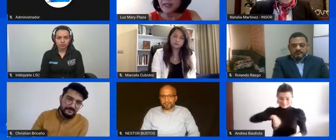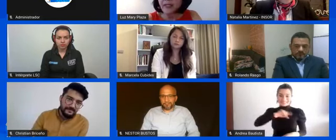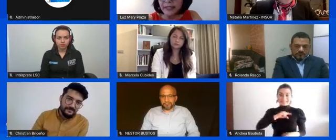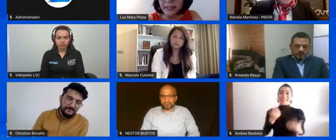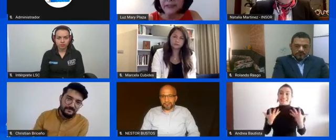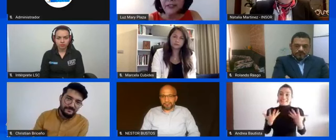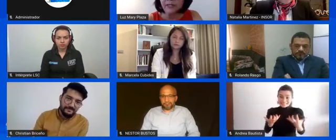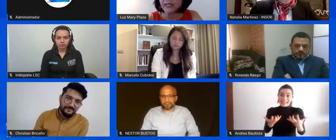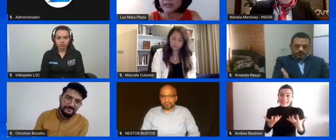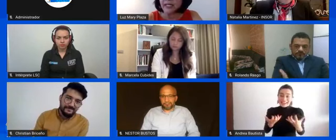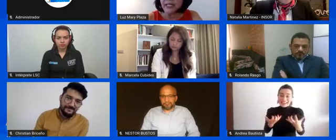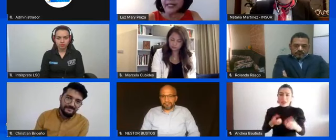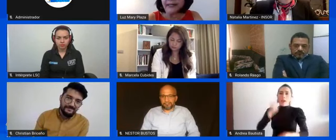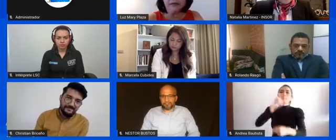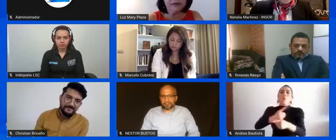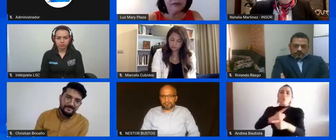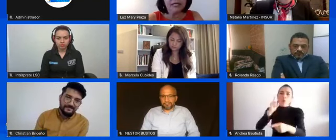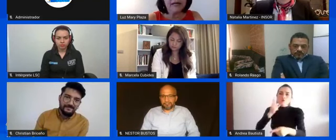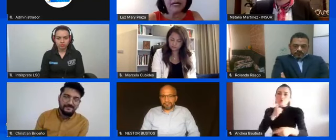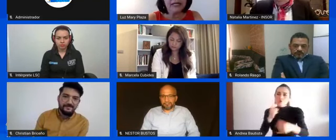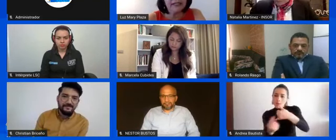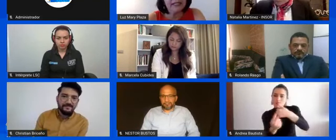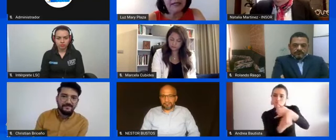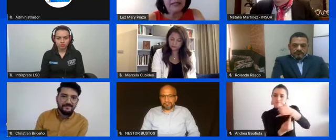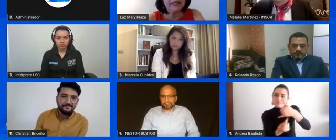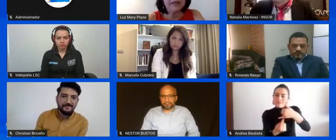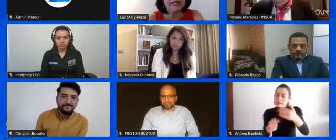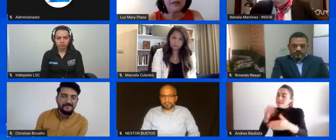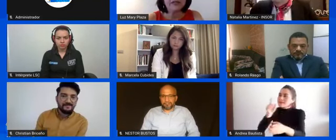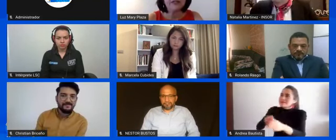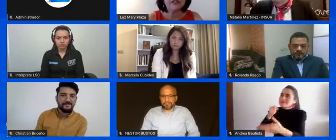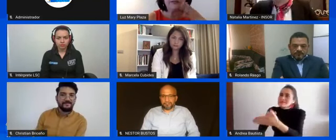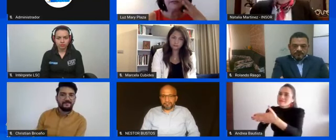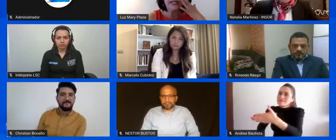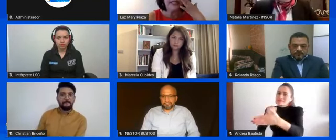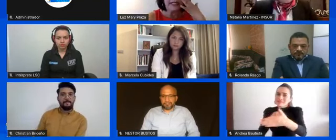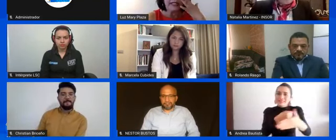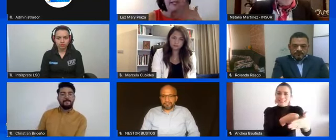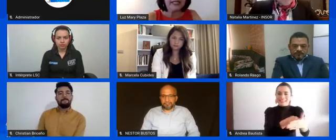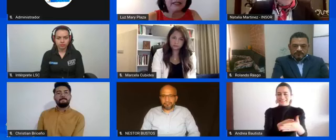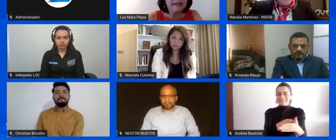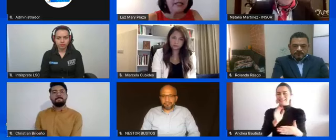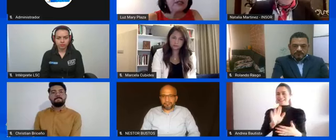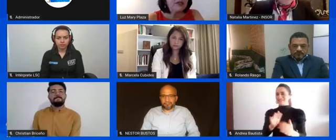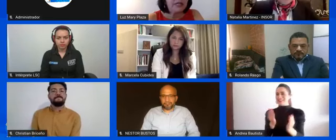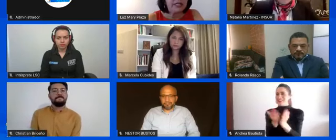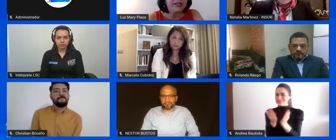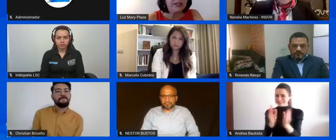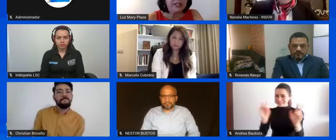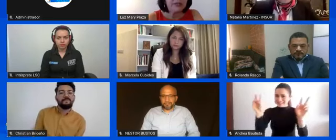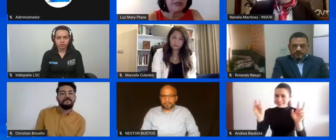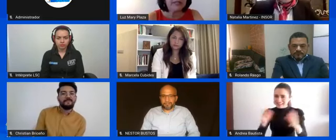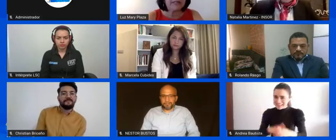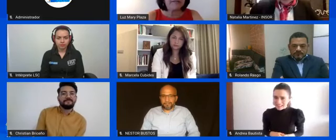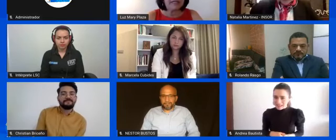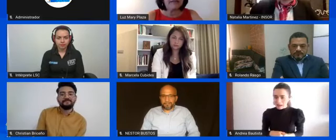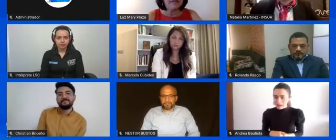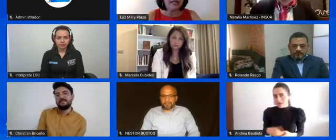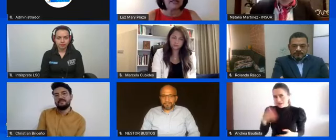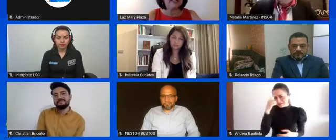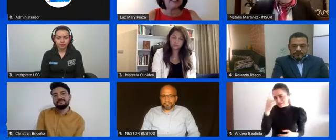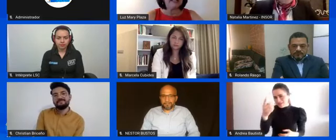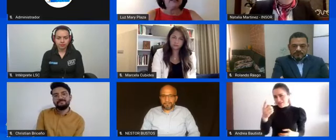Ajá, entonces también trabaja, es en el tema de la educación En el tema de las comunicaciones, pues se